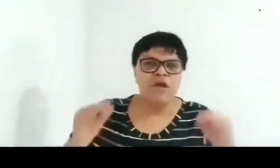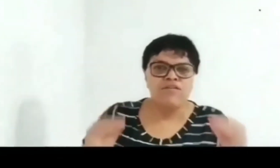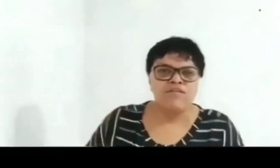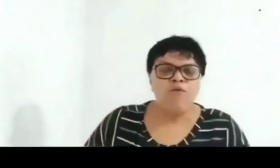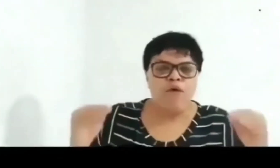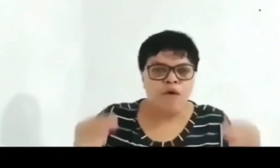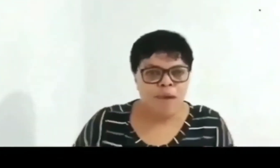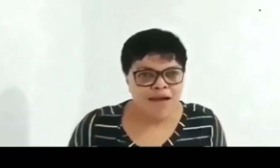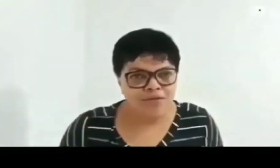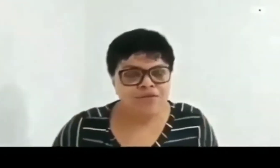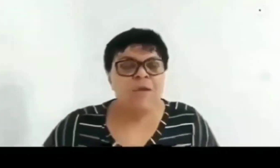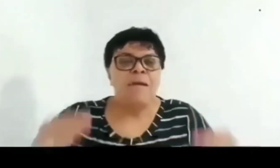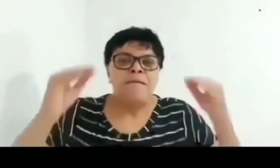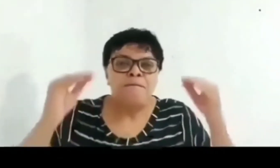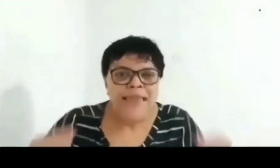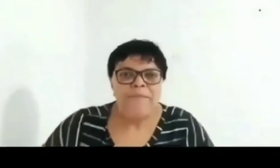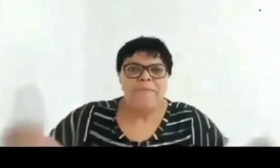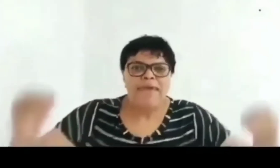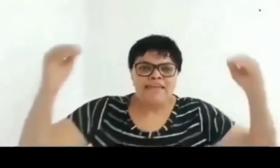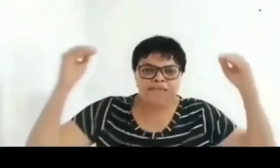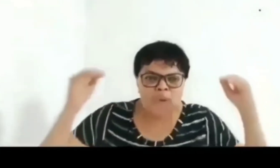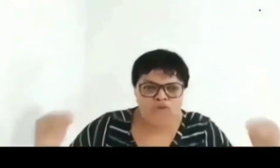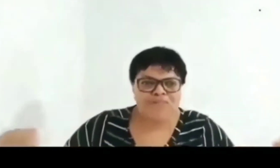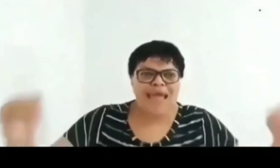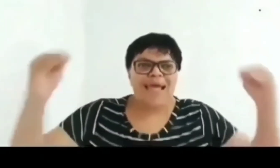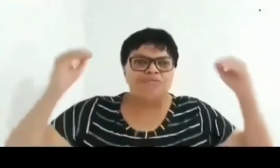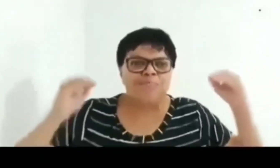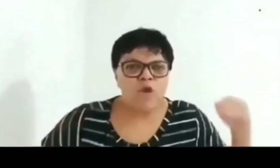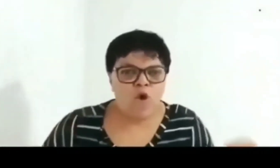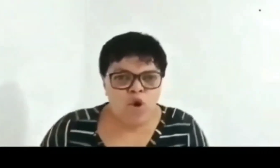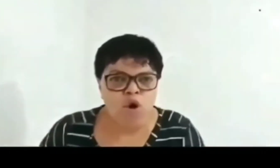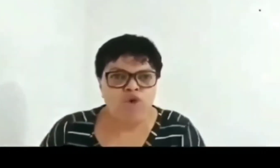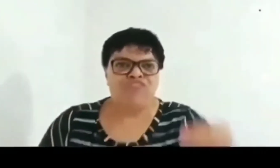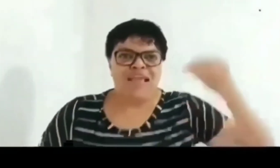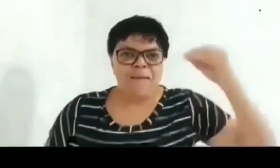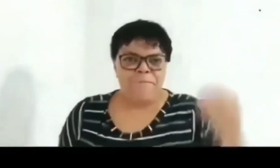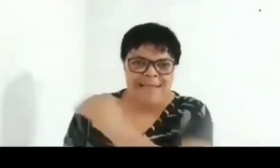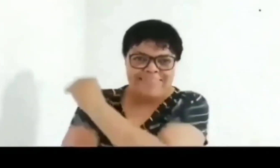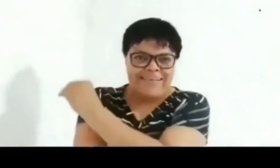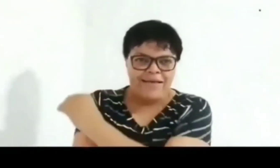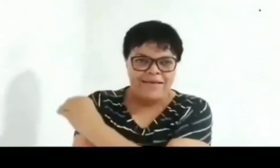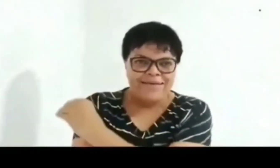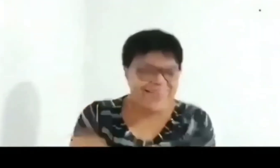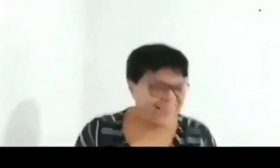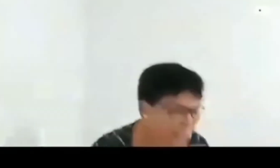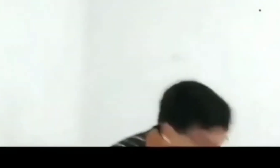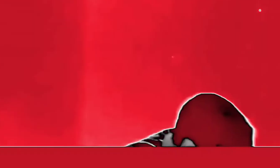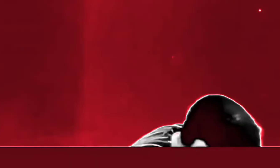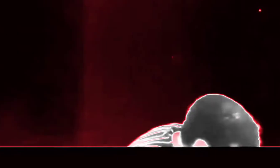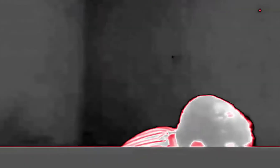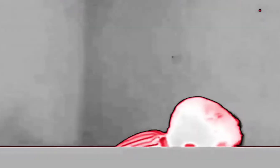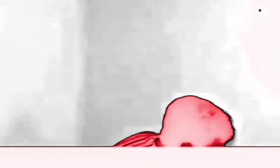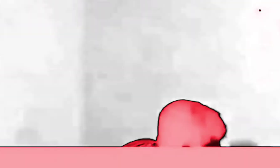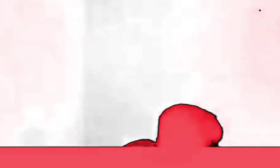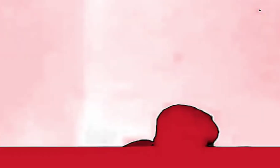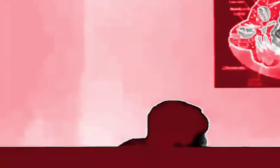todos os seres vivos, são formados pela mesma unidade biológica básica. Quem é?